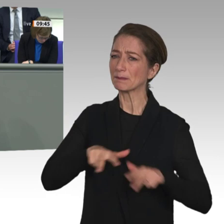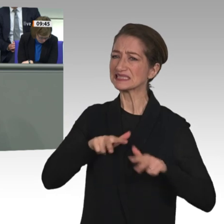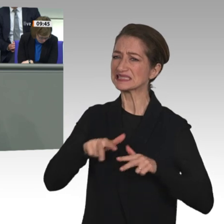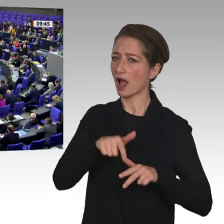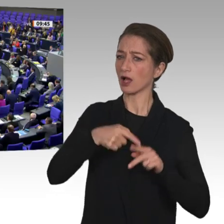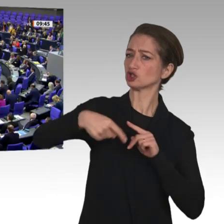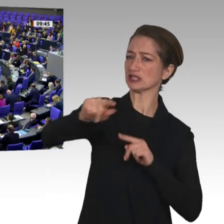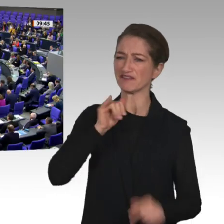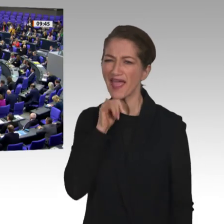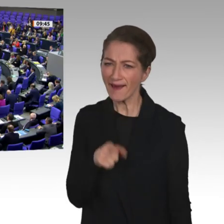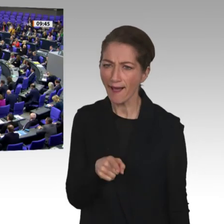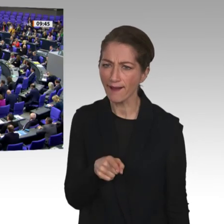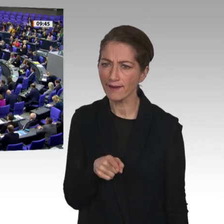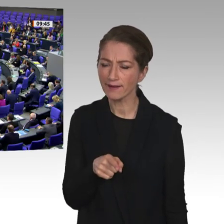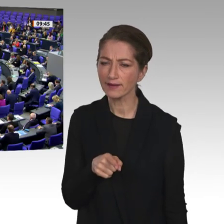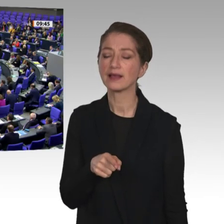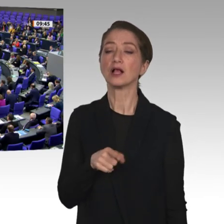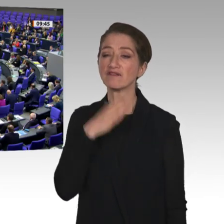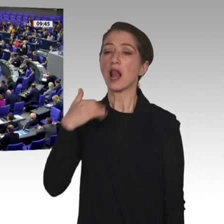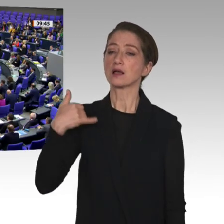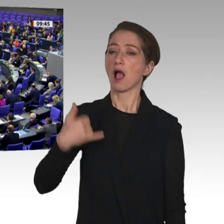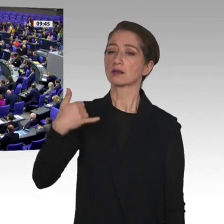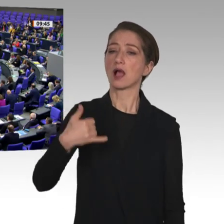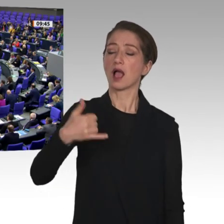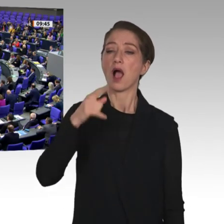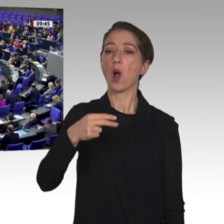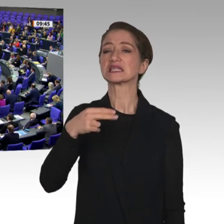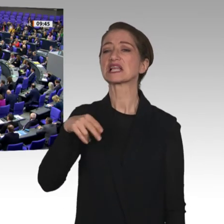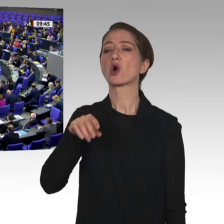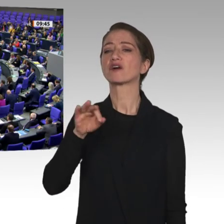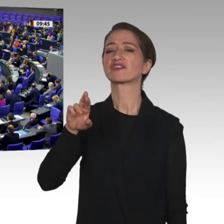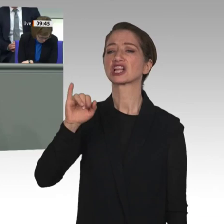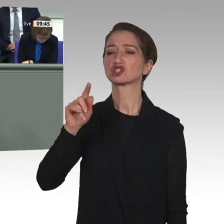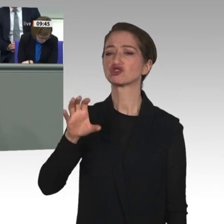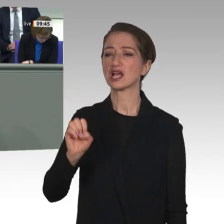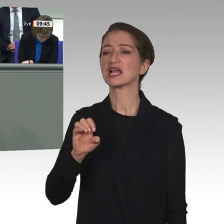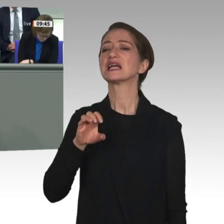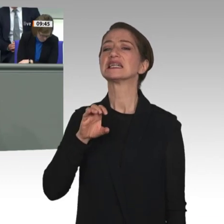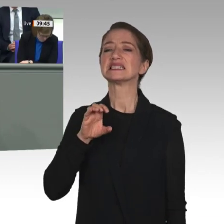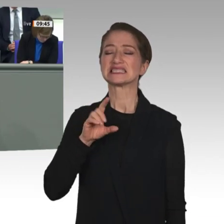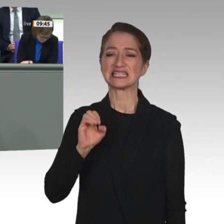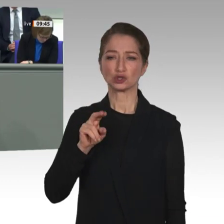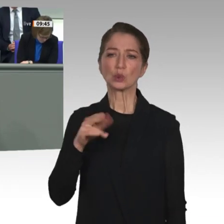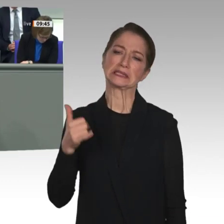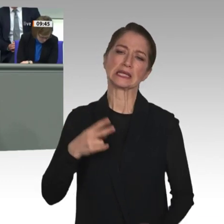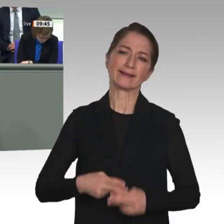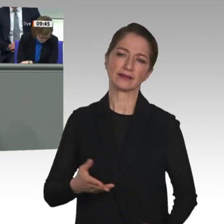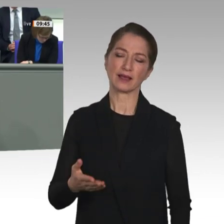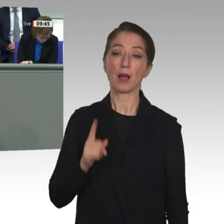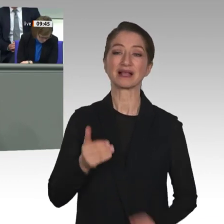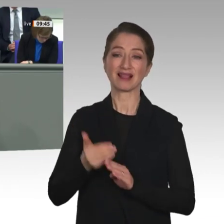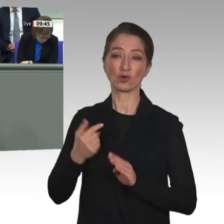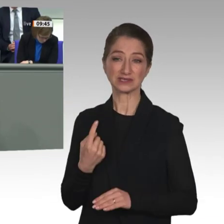Union. Und über viele Jahre im Übrigen auch prägend Hans-Georg Fritzsche, Mitglied der CSU, inzwischen pensioniert. Der war